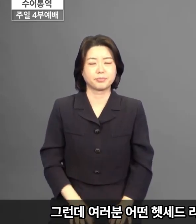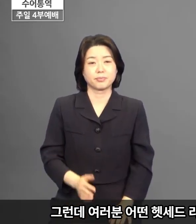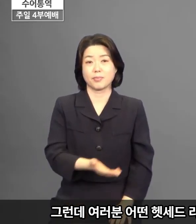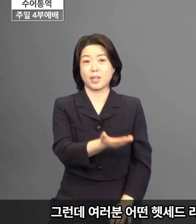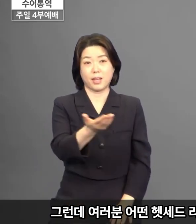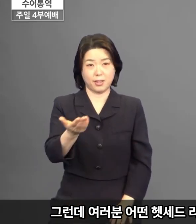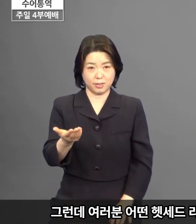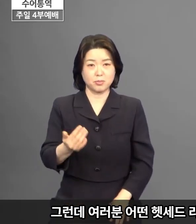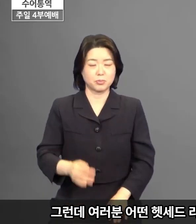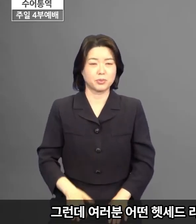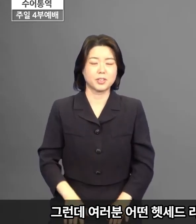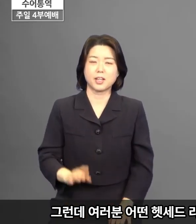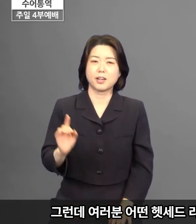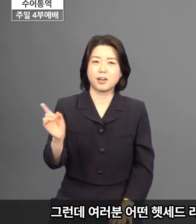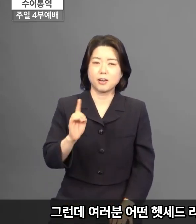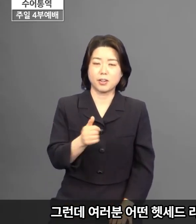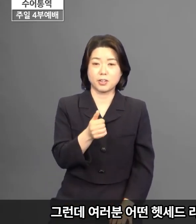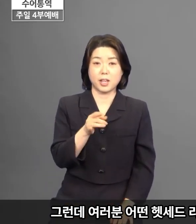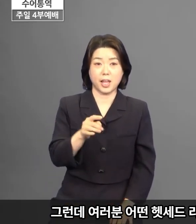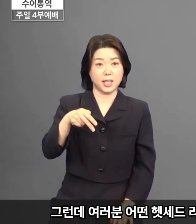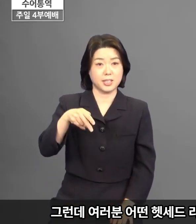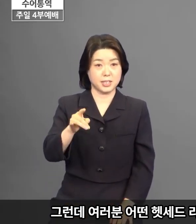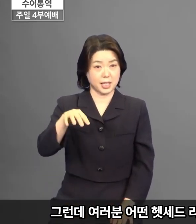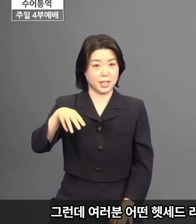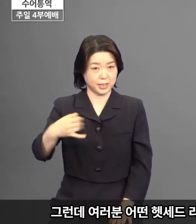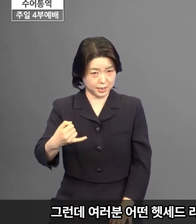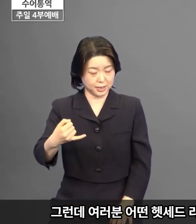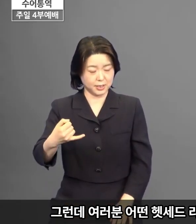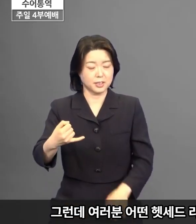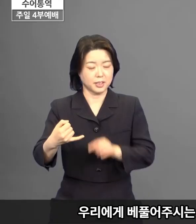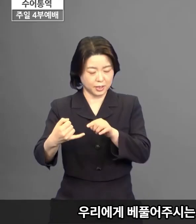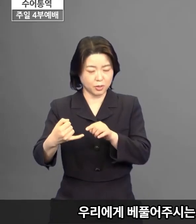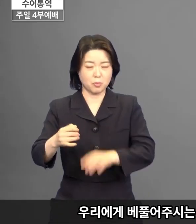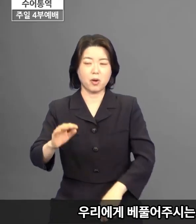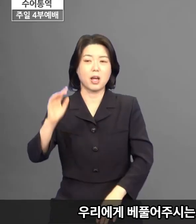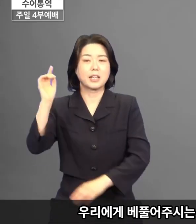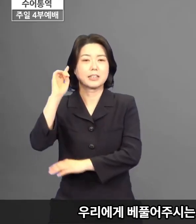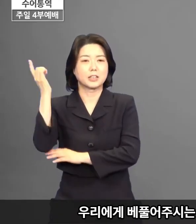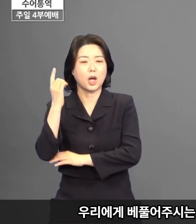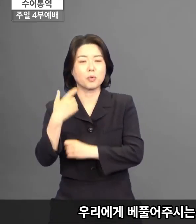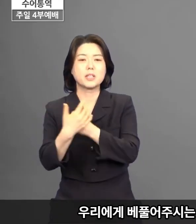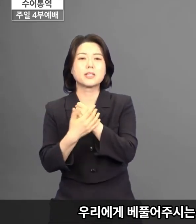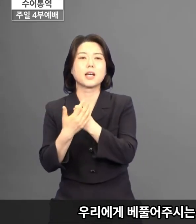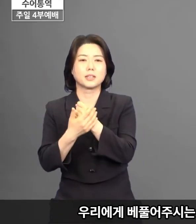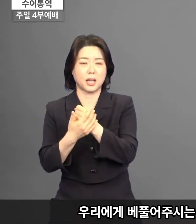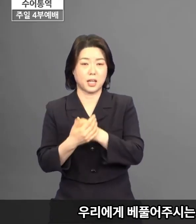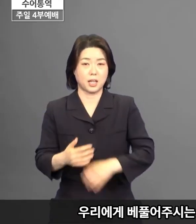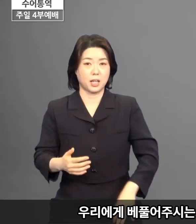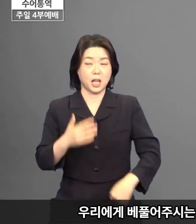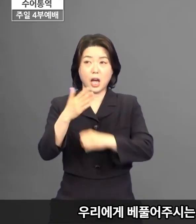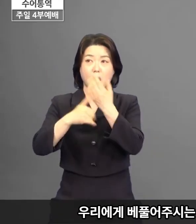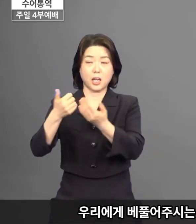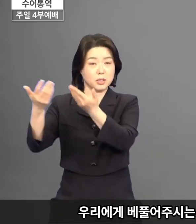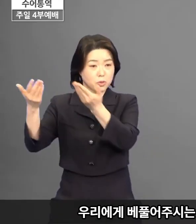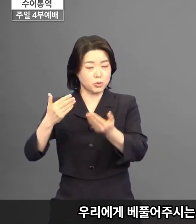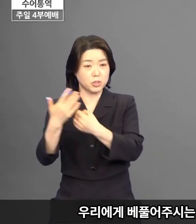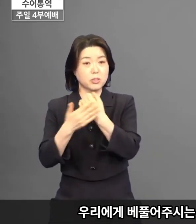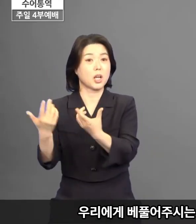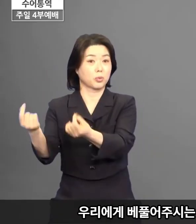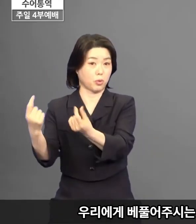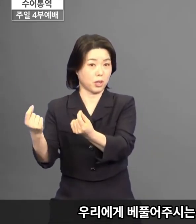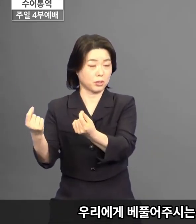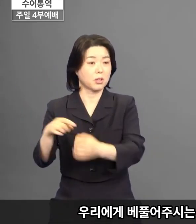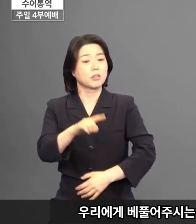여러분, 어떤 헤세드라고 하는 다윗의 이 은총은 하나님께서 우리에게 베풀어 주시는 은총인데